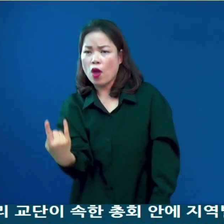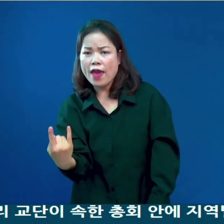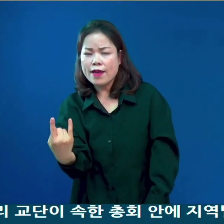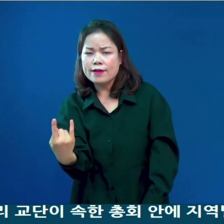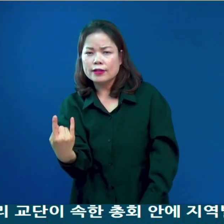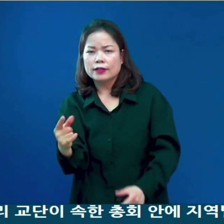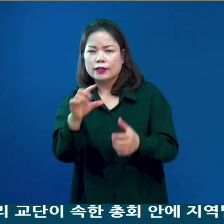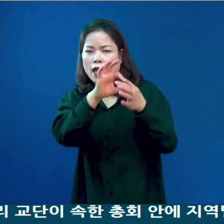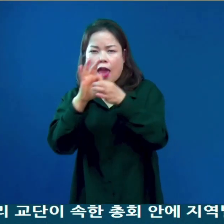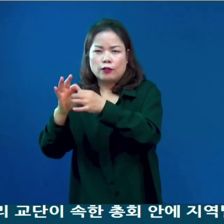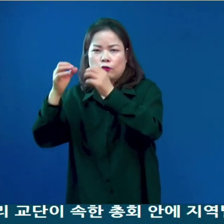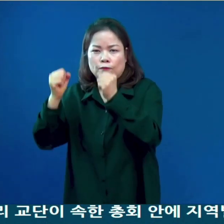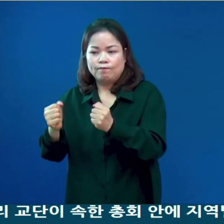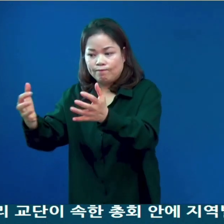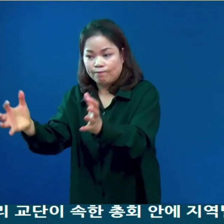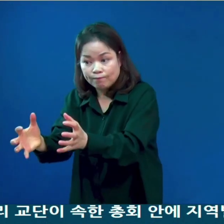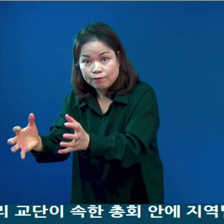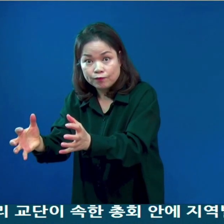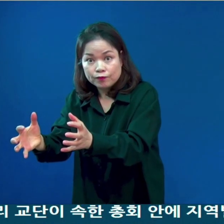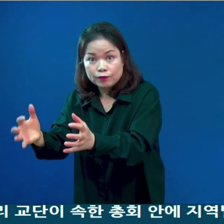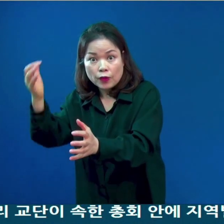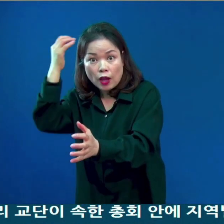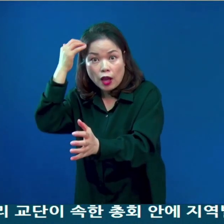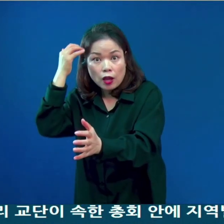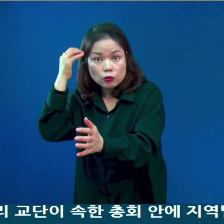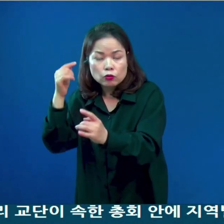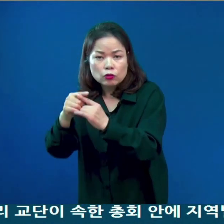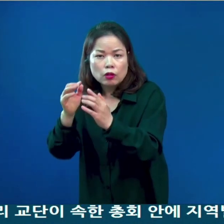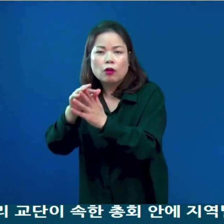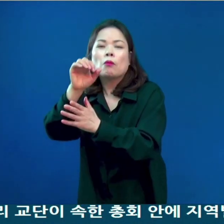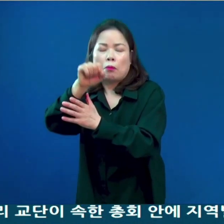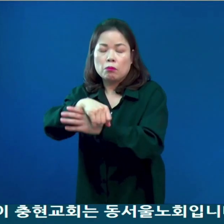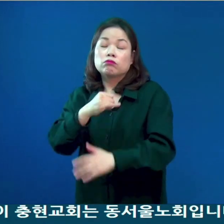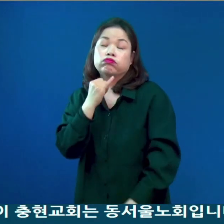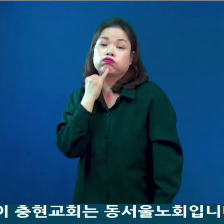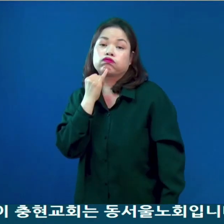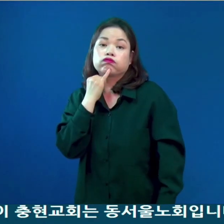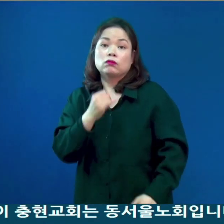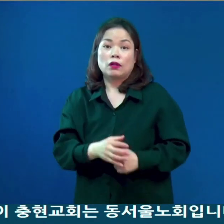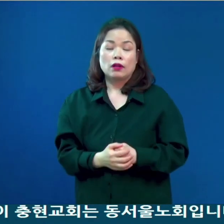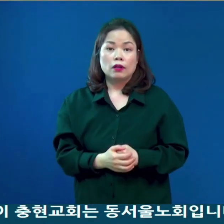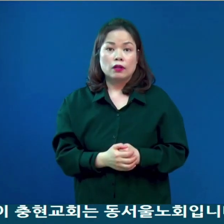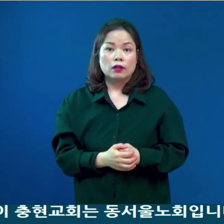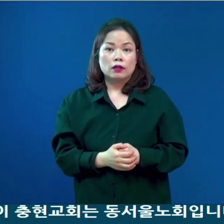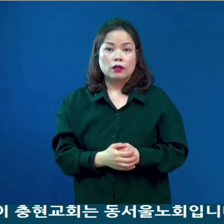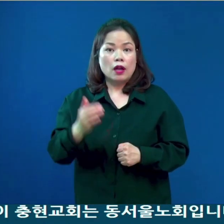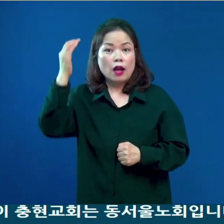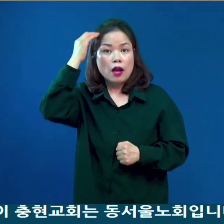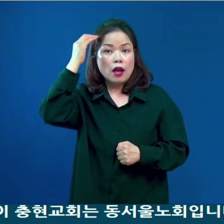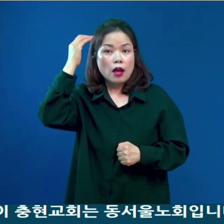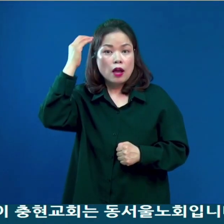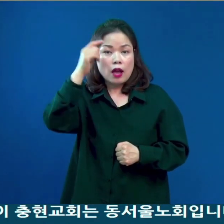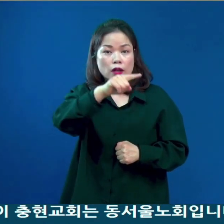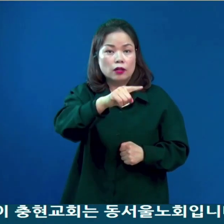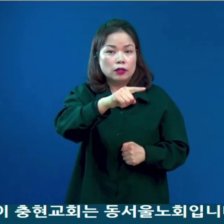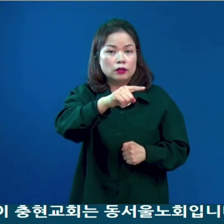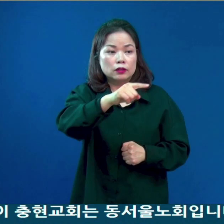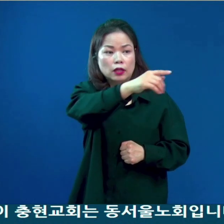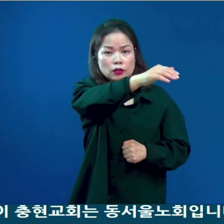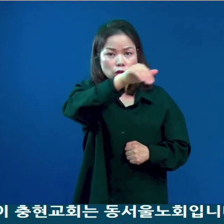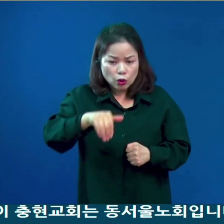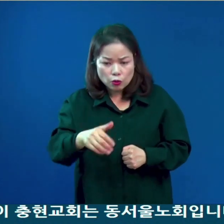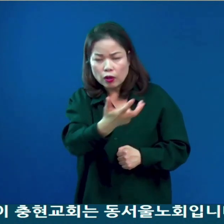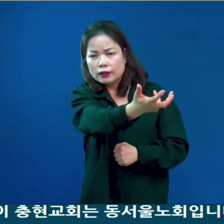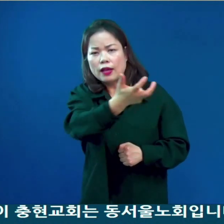유지하기를 원합니다. 한국교회가 그것을 허용했어요. 한북에서 내려왔기 때문에 한북 노예를